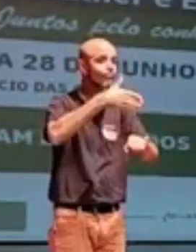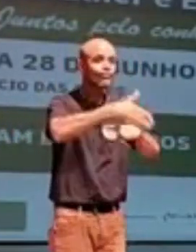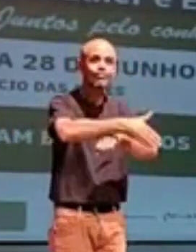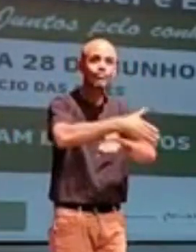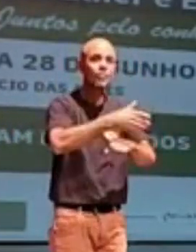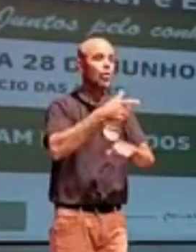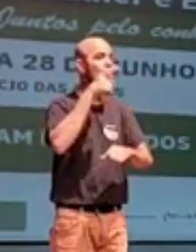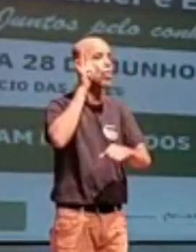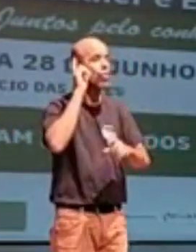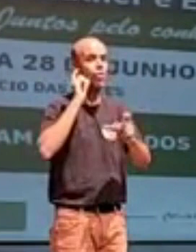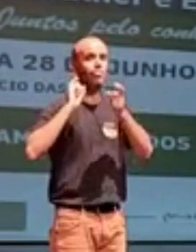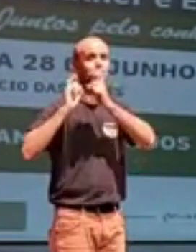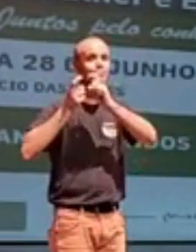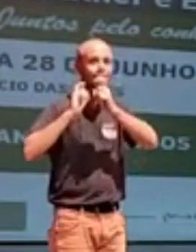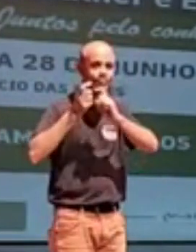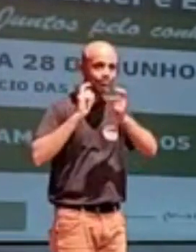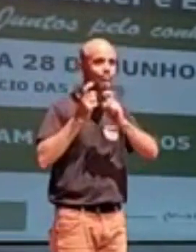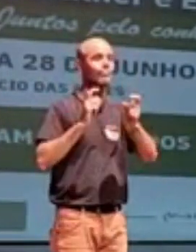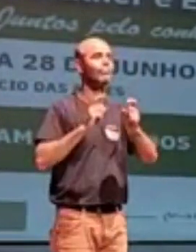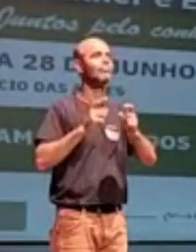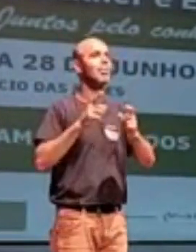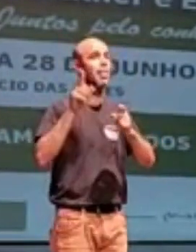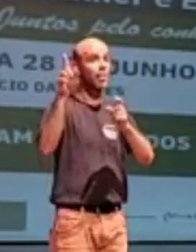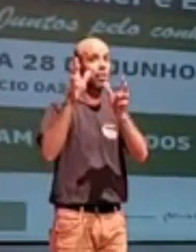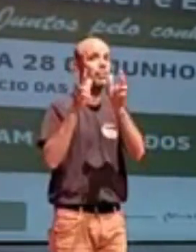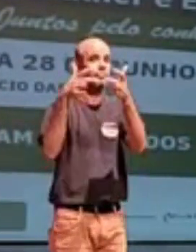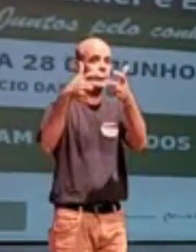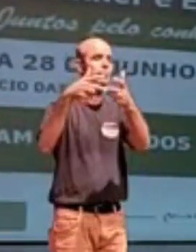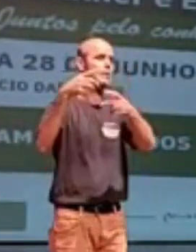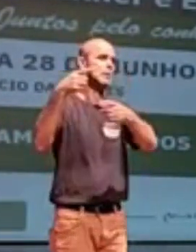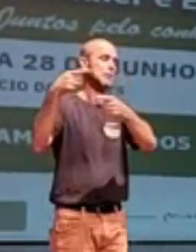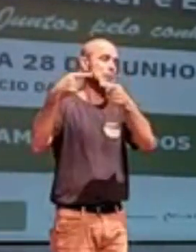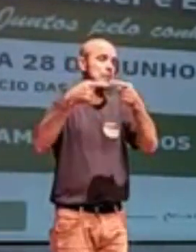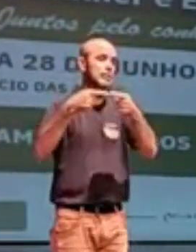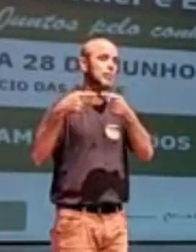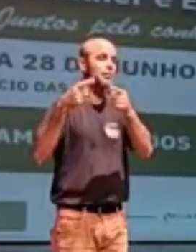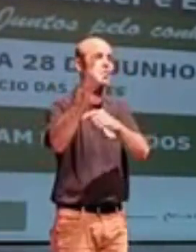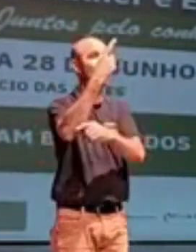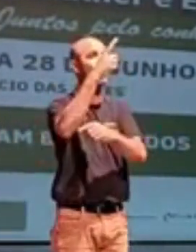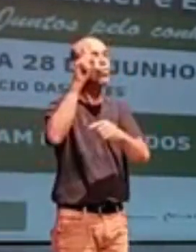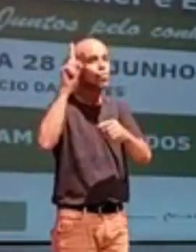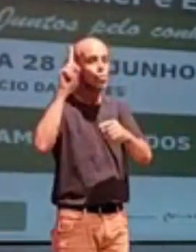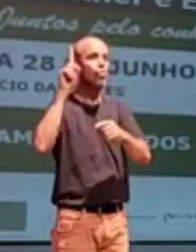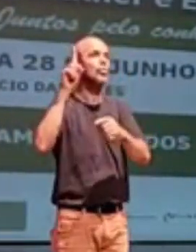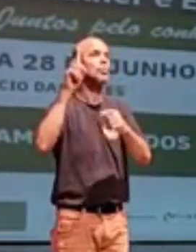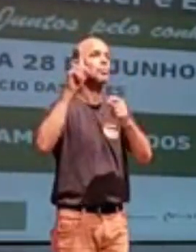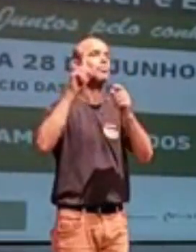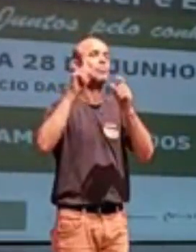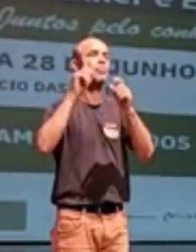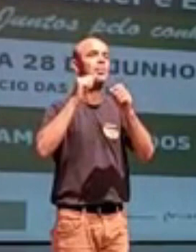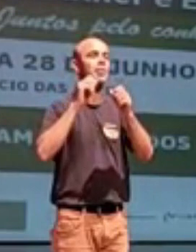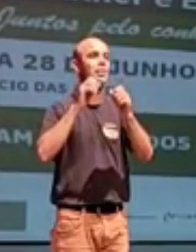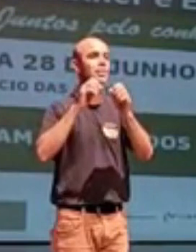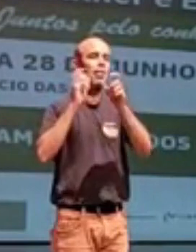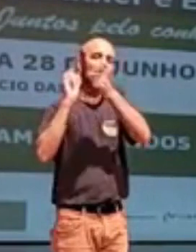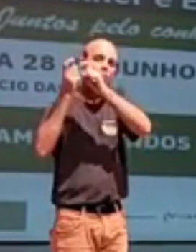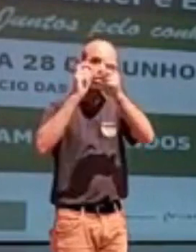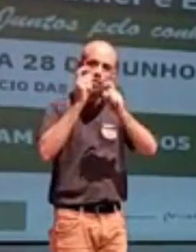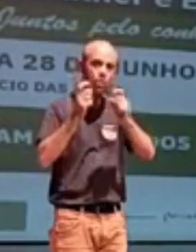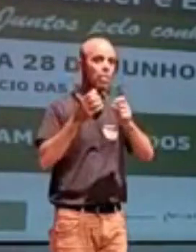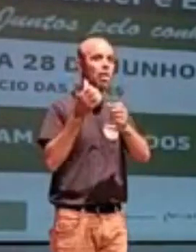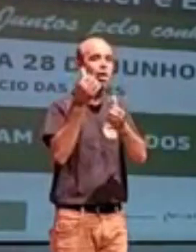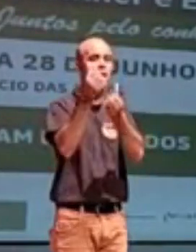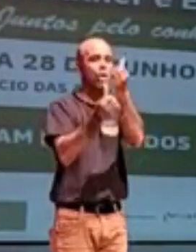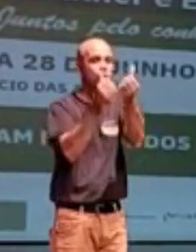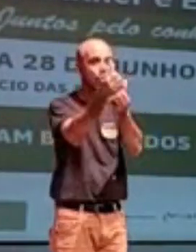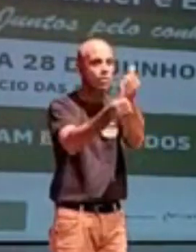de sessão, foi um dia bem turbulento na Câmara Municipal, por ser a última sessão do semestre, né? Mas eu creio